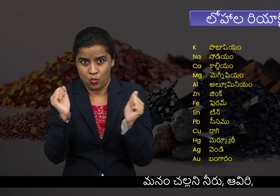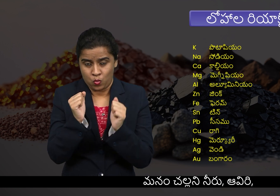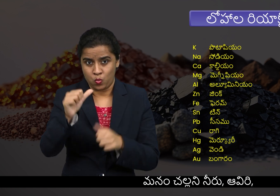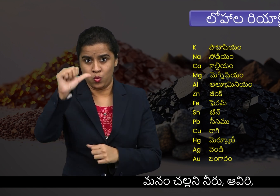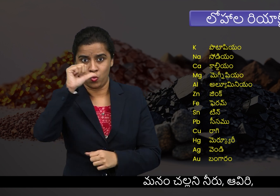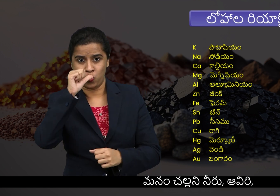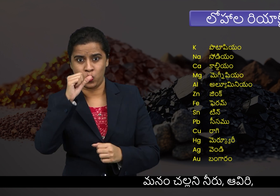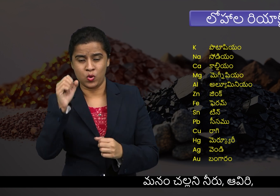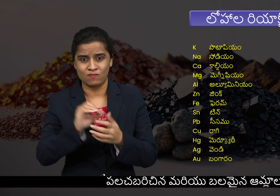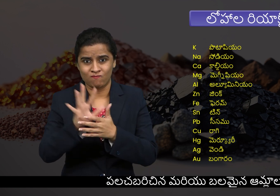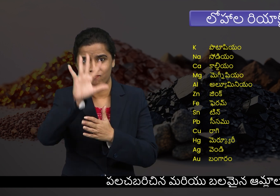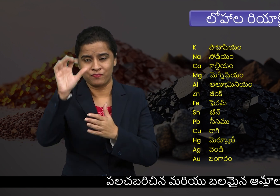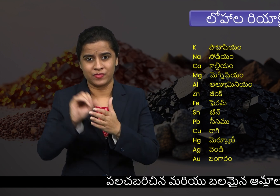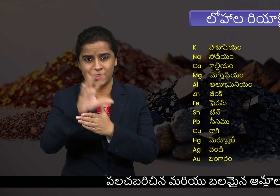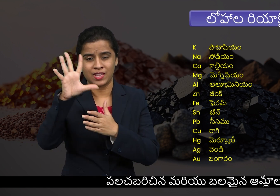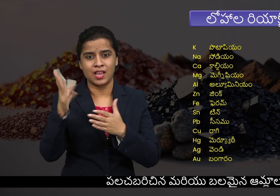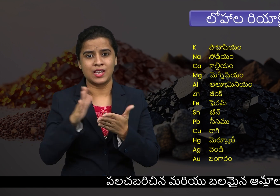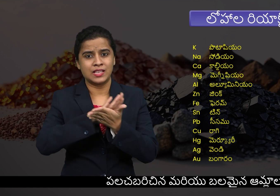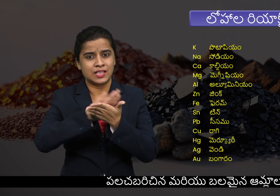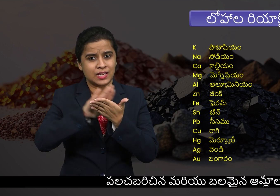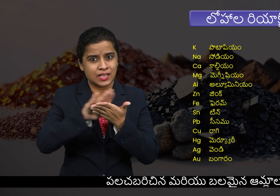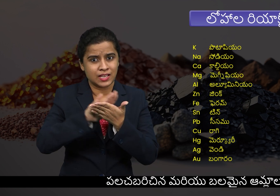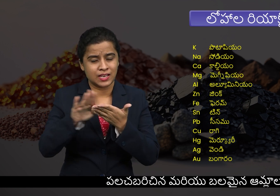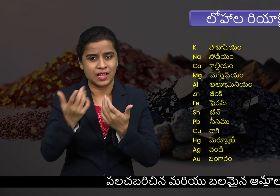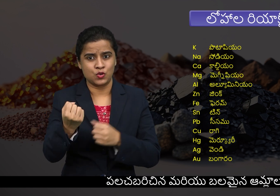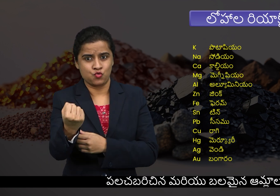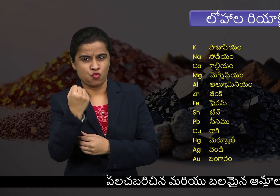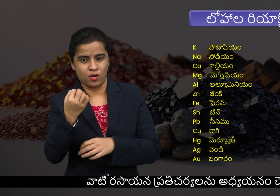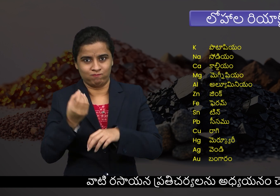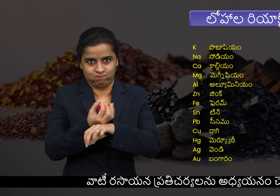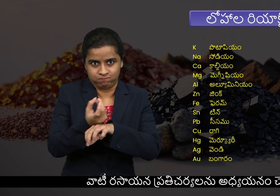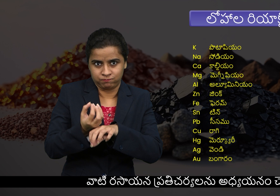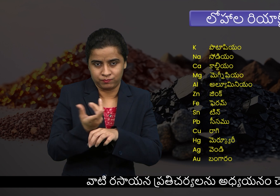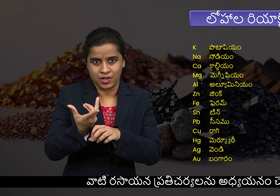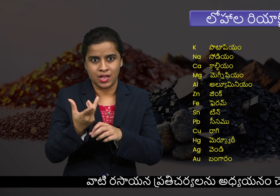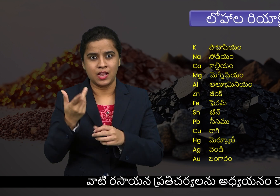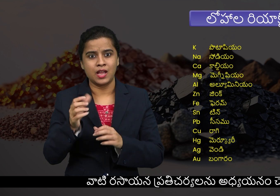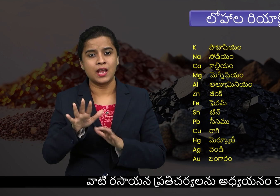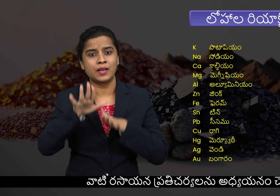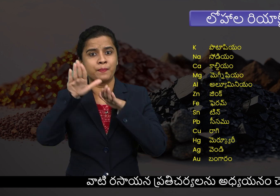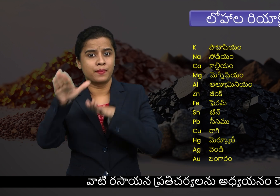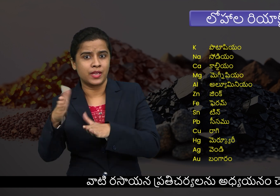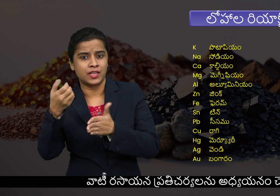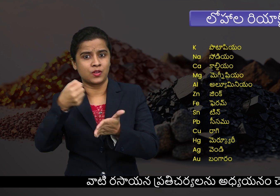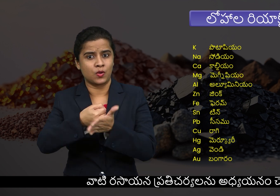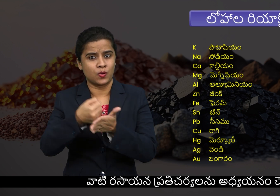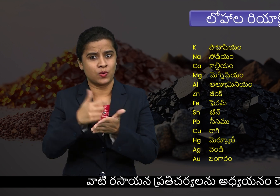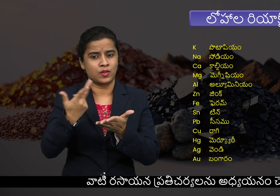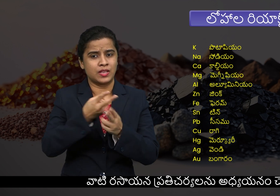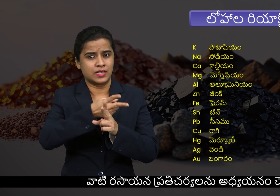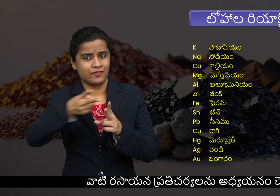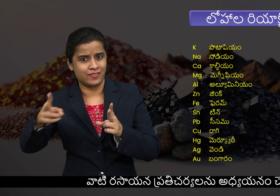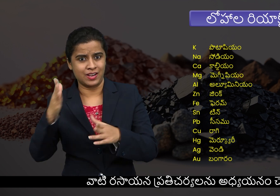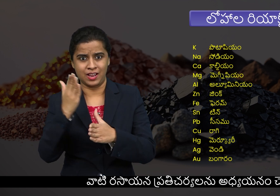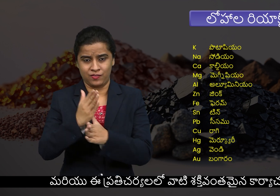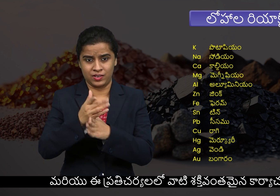నీరు, ఆవిరి, పలచబరిచిన మరియు బలమైన ఆమ్లాలతో వాటి రసాయన ప్రతిచర్యలను అధ్యయనం